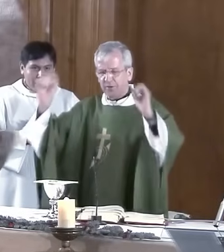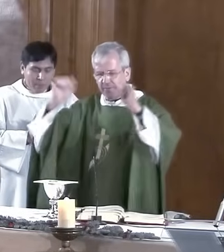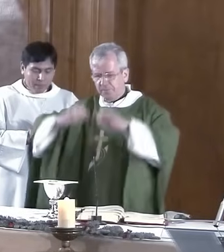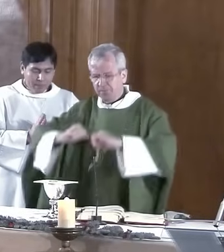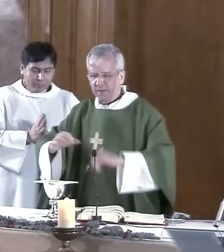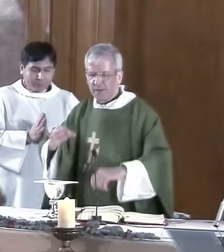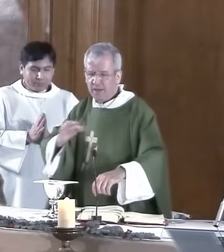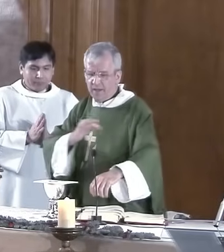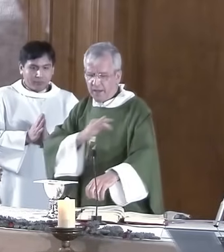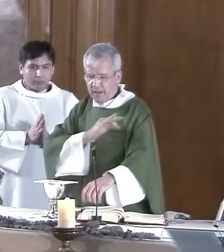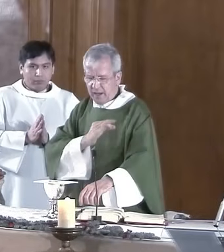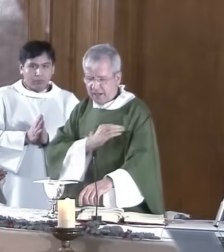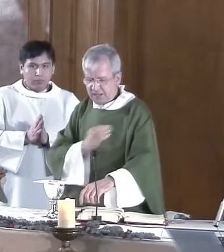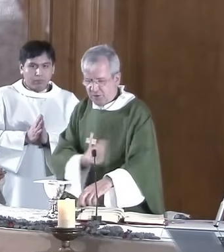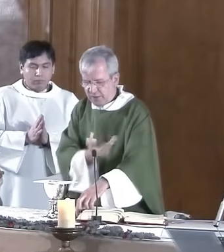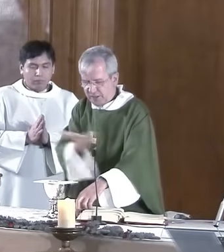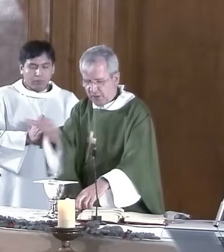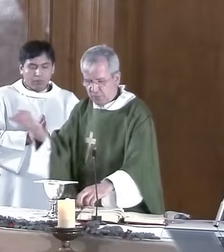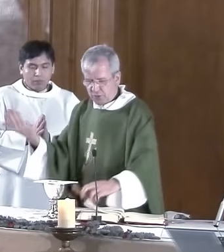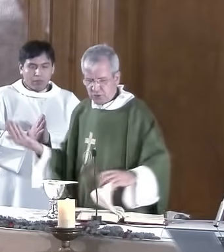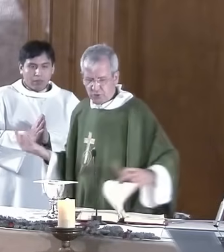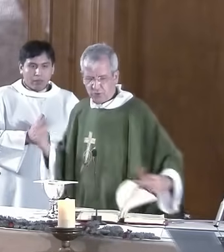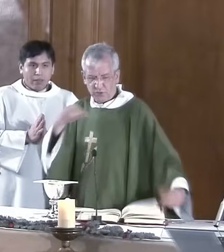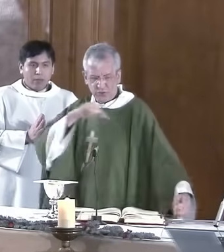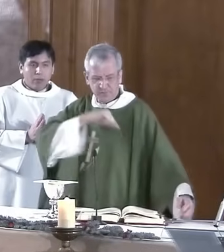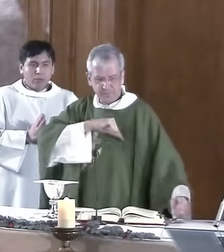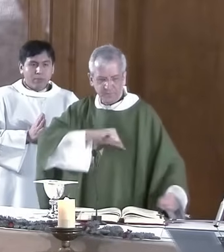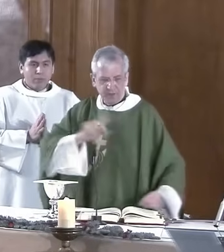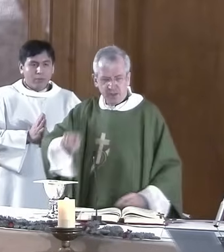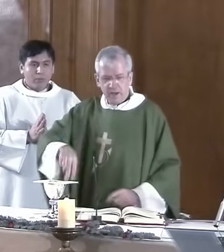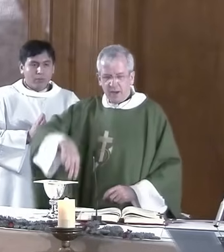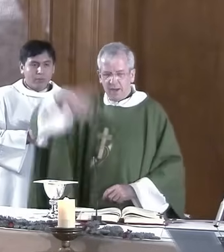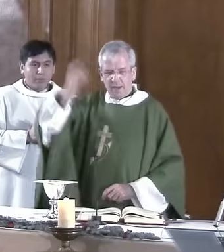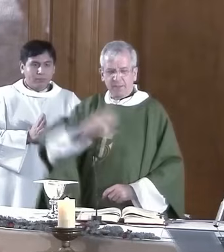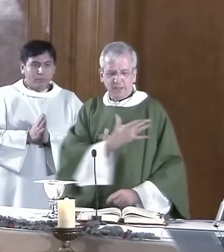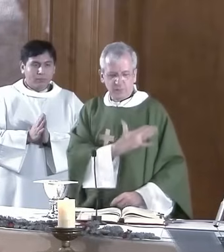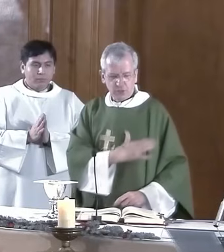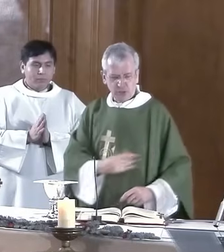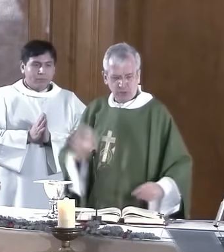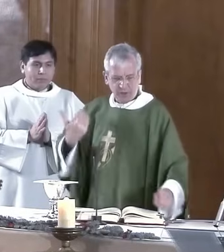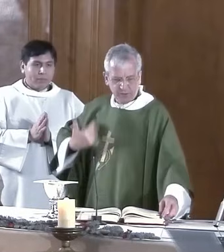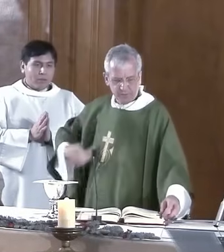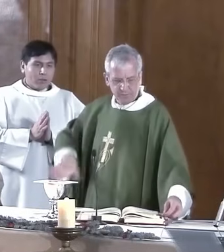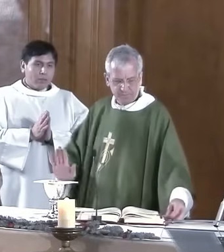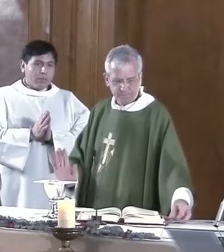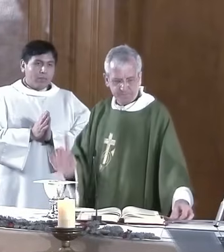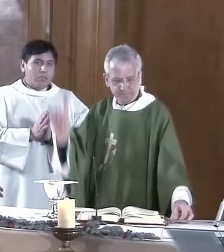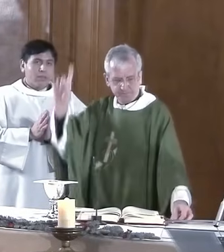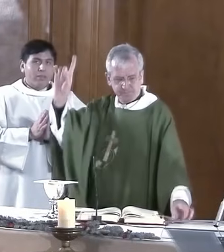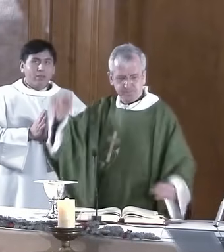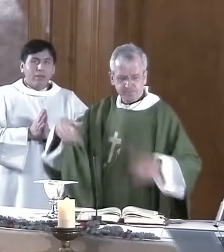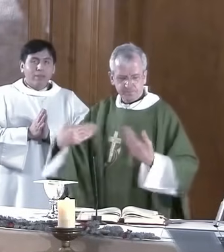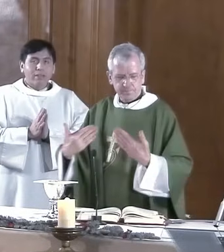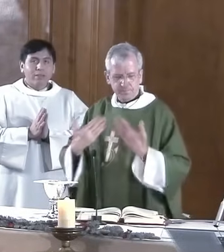Señor. El Señor esté con vosotros. Levantemos el corazón.